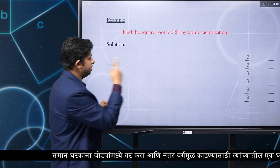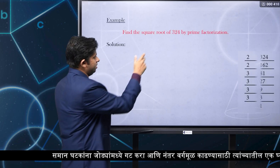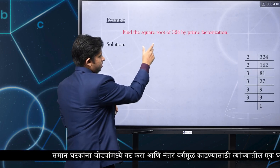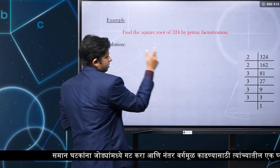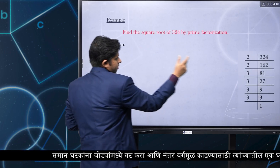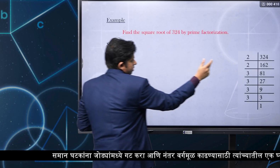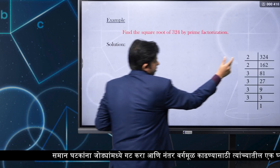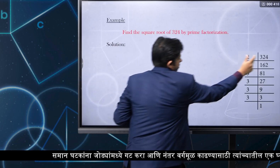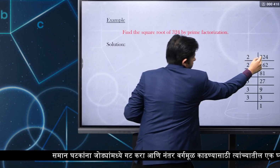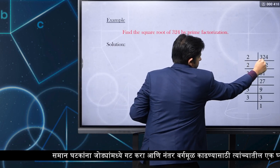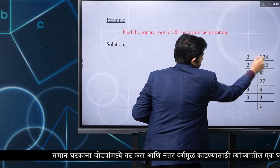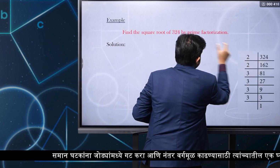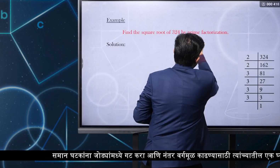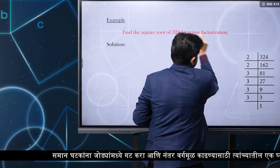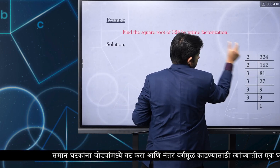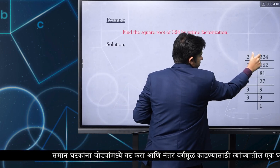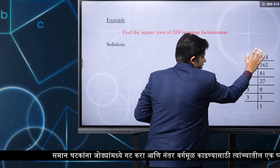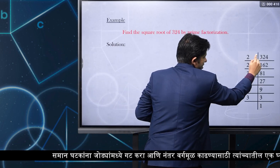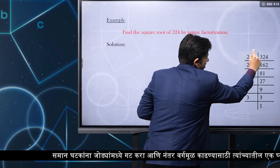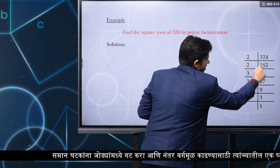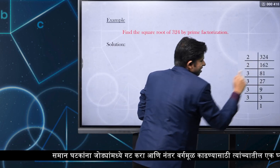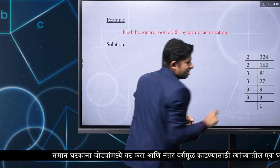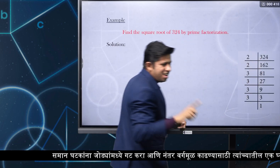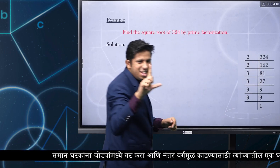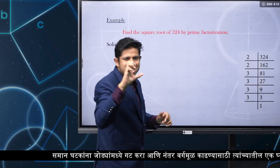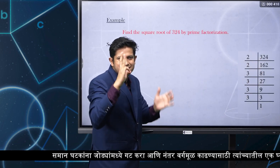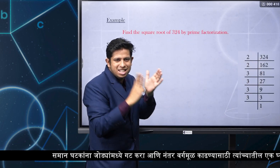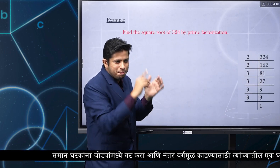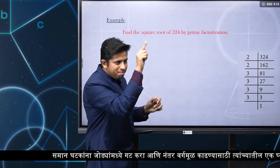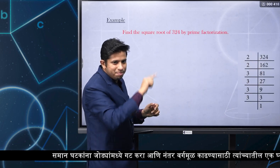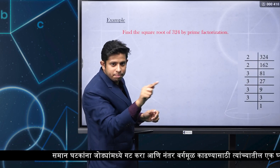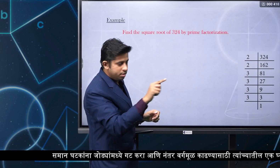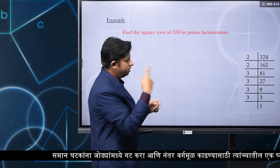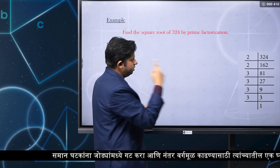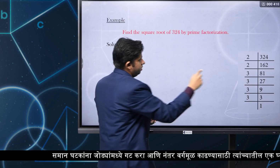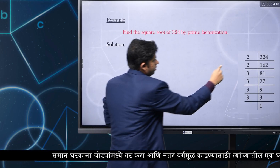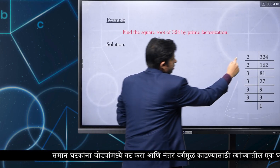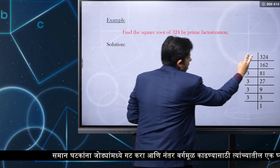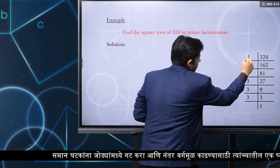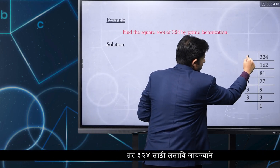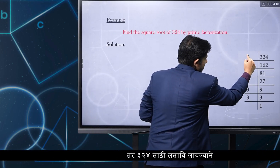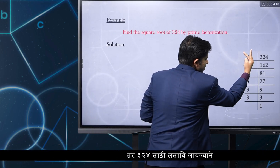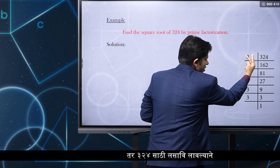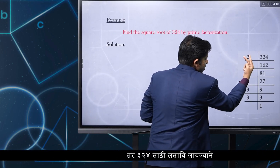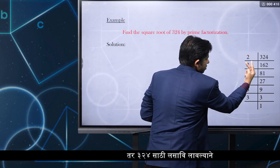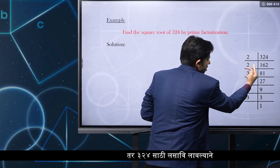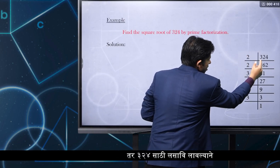समान घटकांना जोडण्यामध्ये गट करा आणि नंतर वर्गमूळ काढण्यासाठी त्यांच्यातील एक घ्या. तर 324